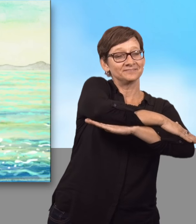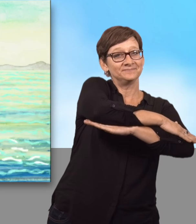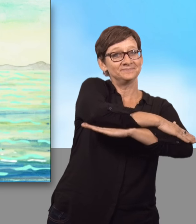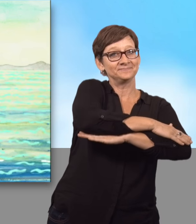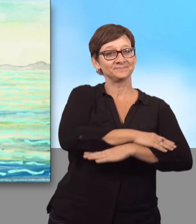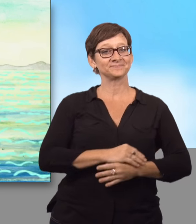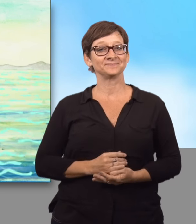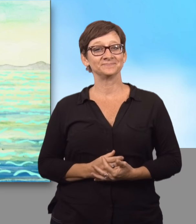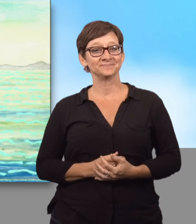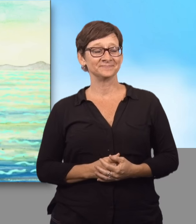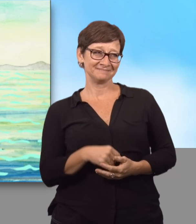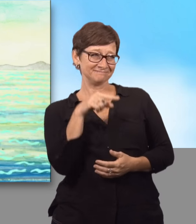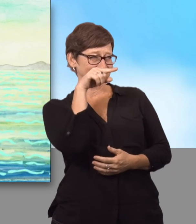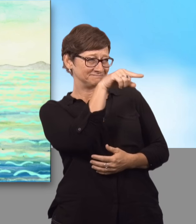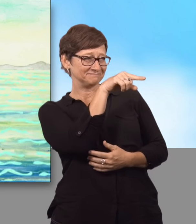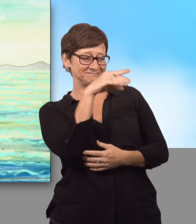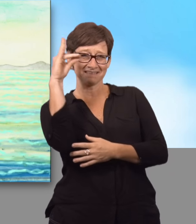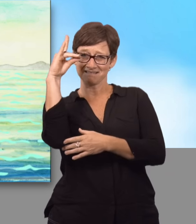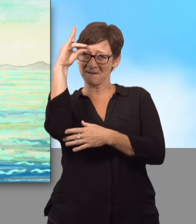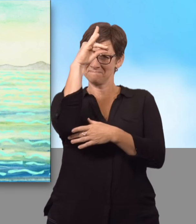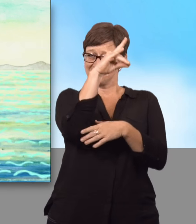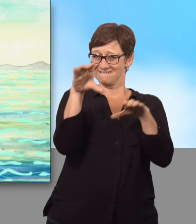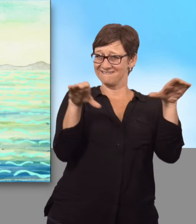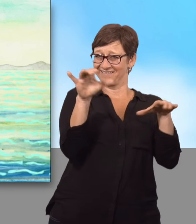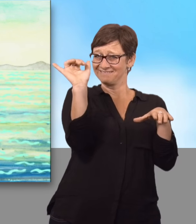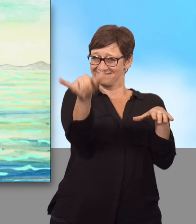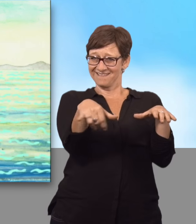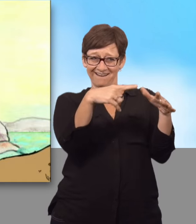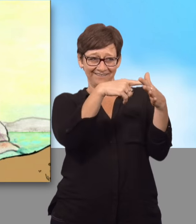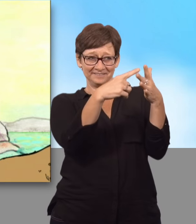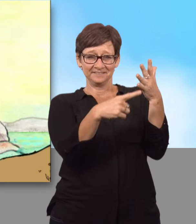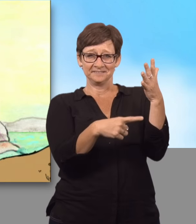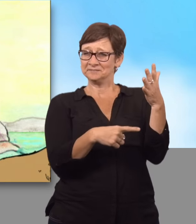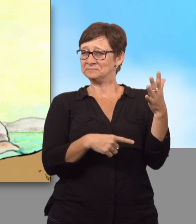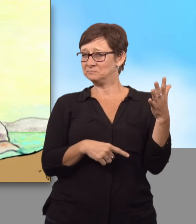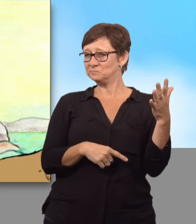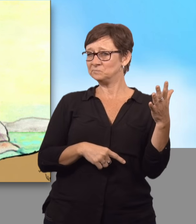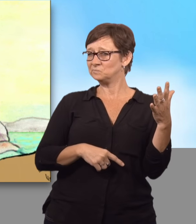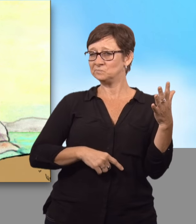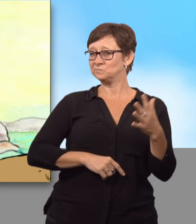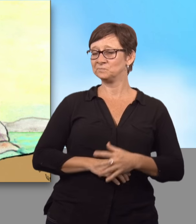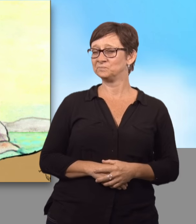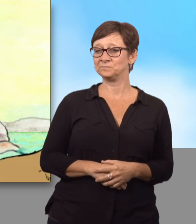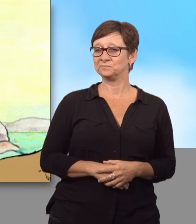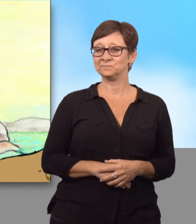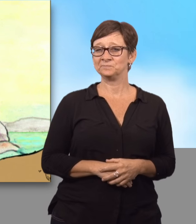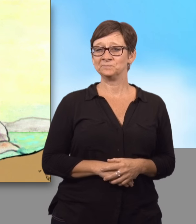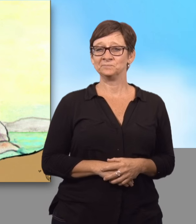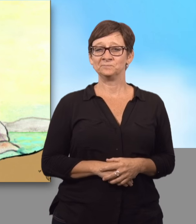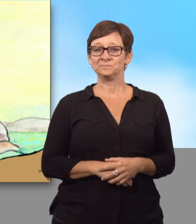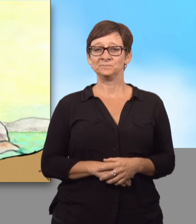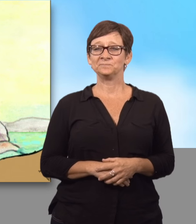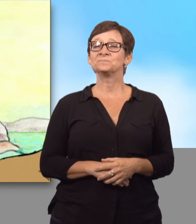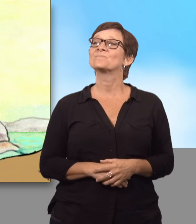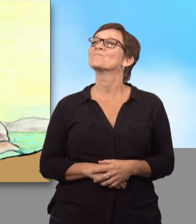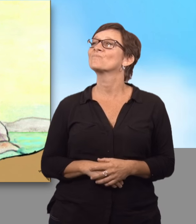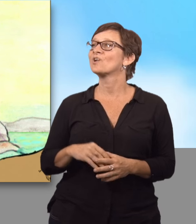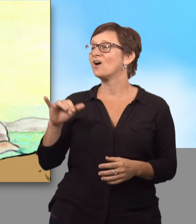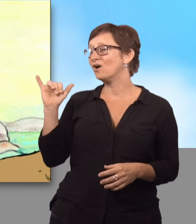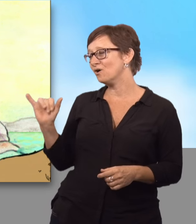No creo que a una llama eso le gustaría. Oh, le dije. Si como a